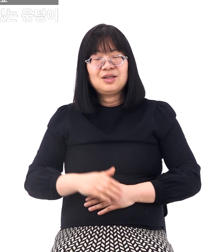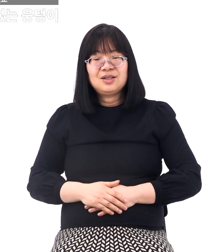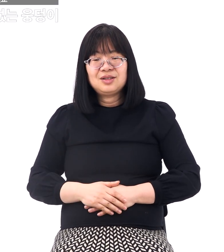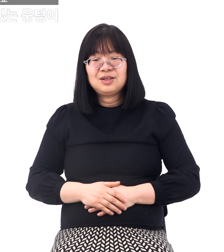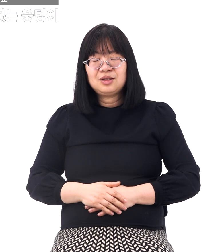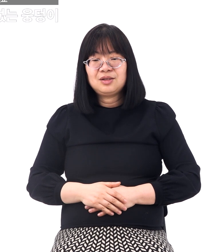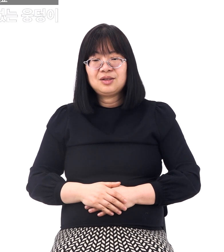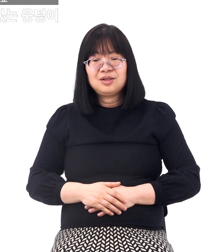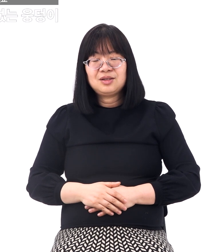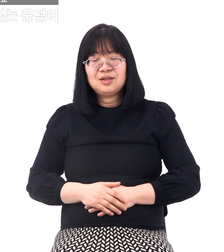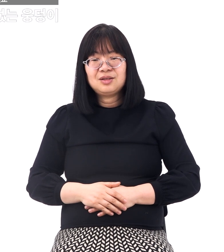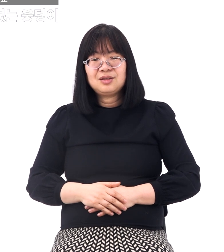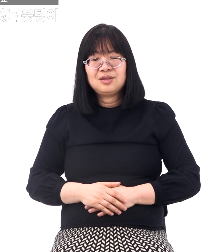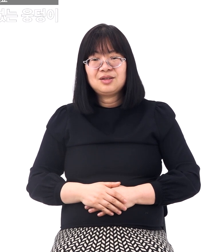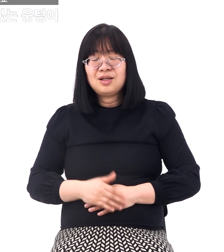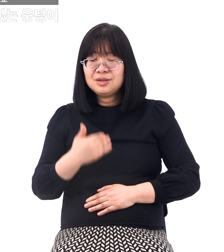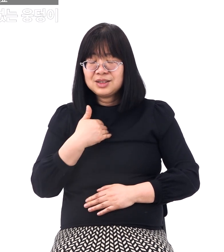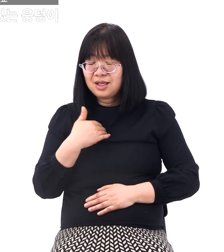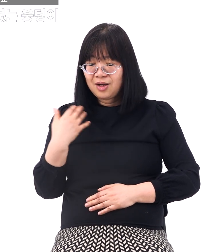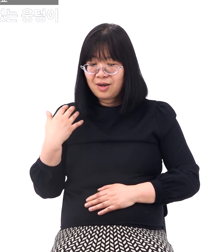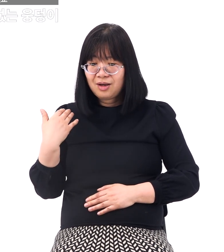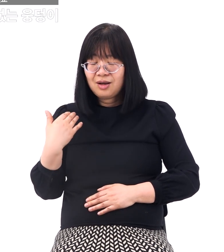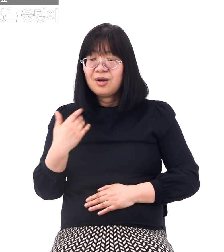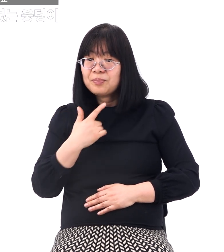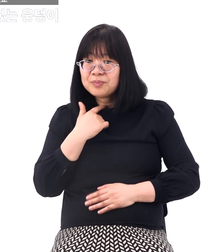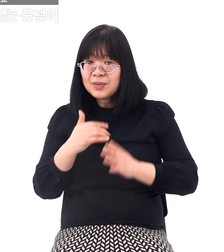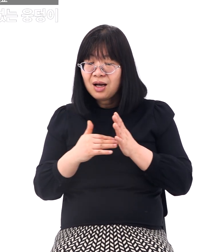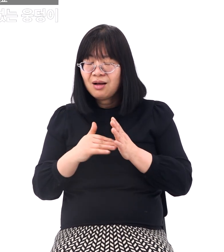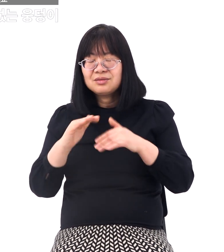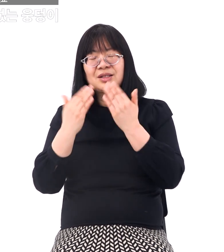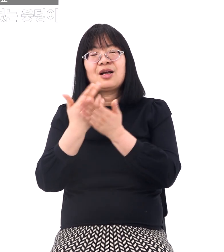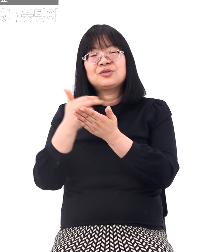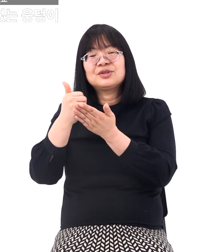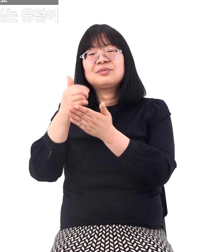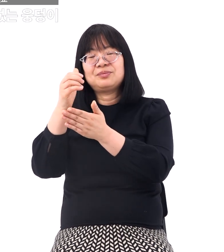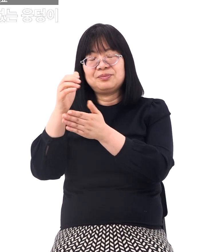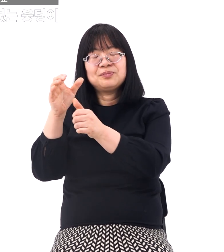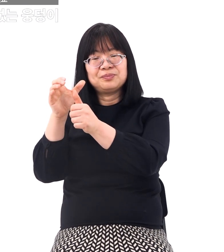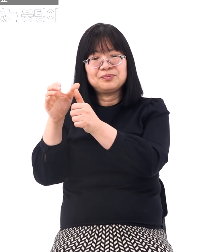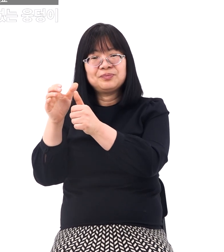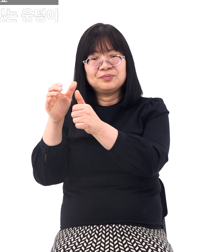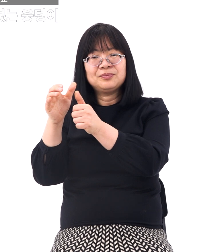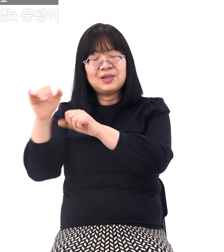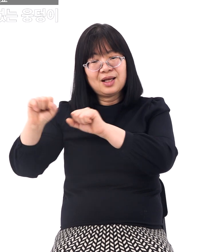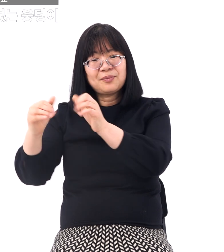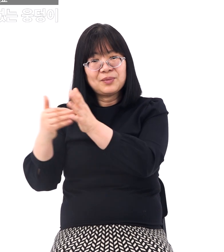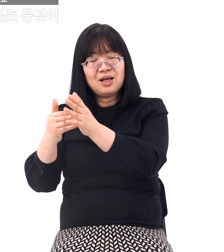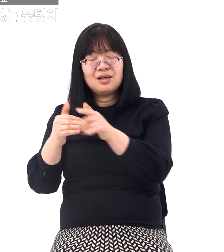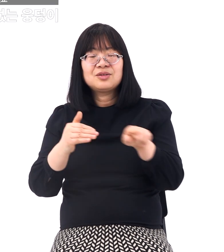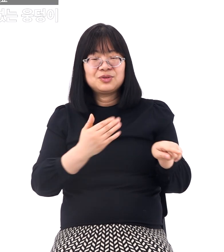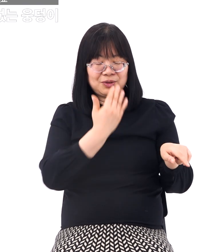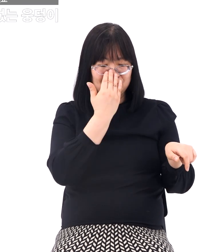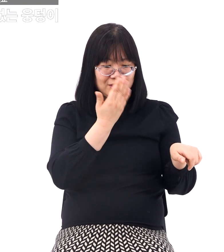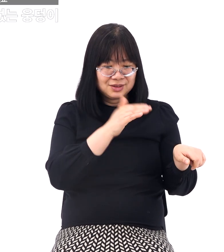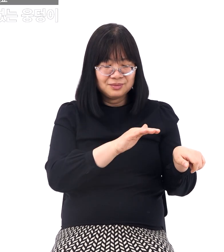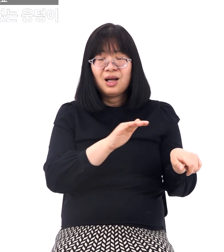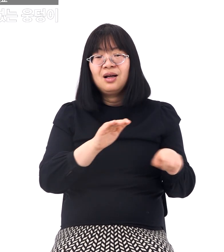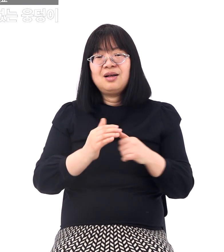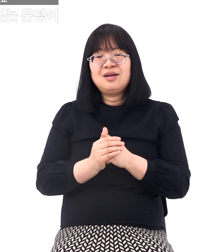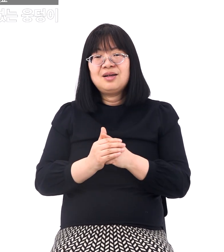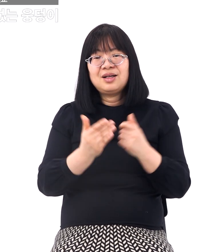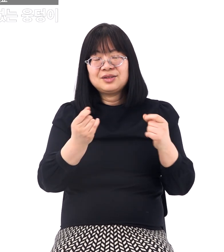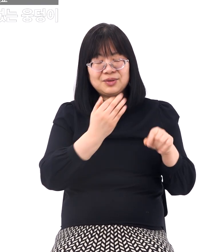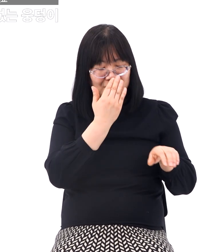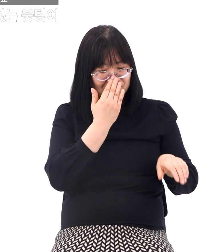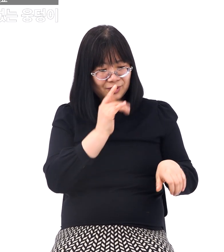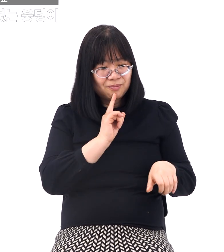못해. 아유, 뭐 제가 했나요? 다 주님이 하셨죠. 뭐 그것도 겸손인데, 여기서 겸손은 그런 겸손을